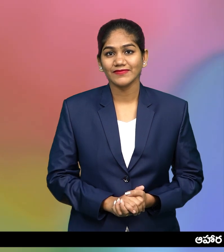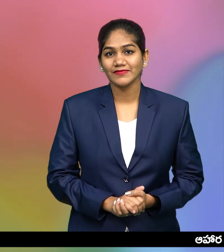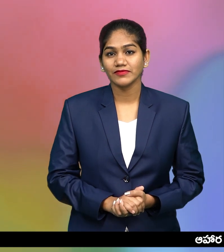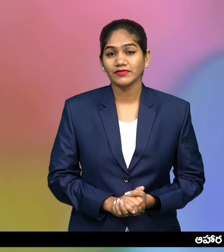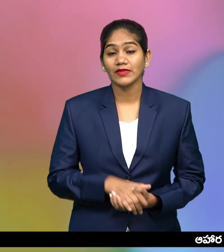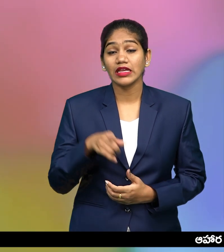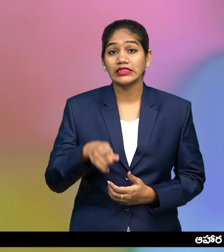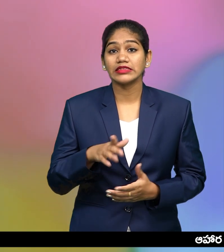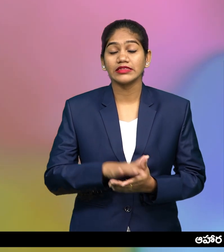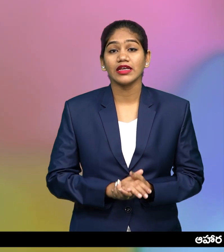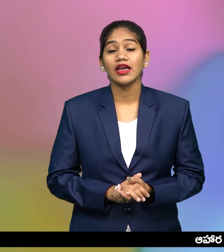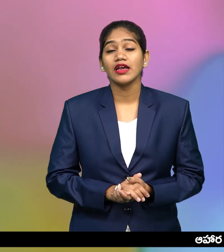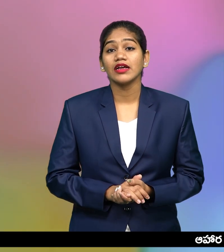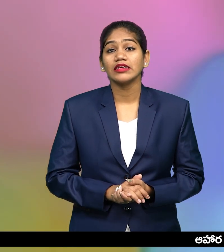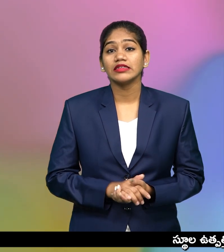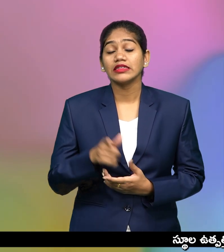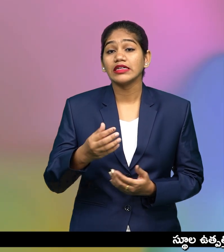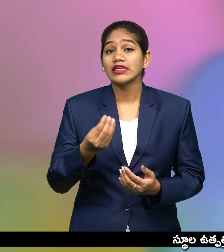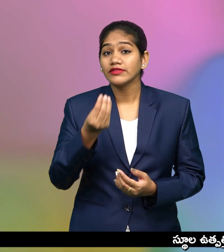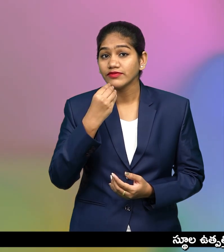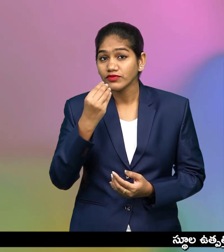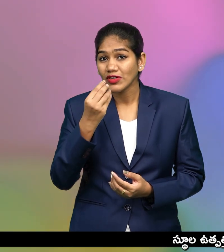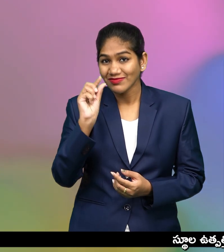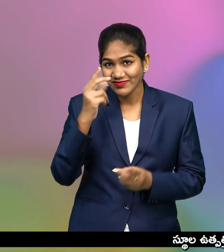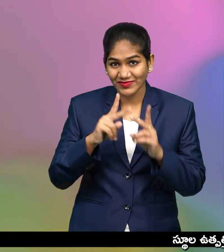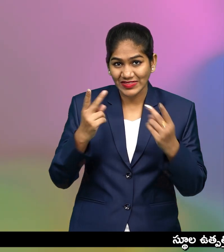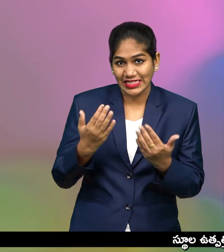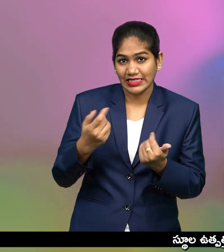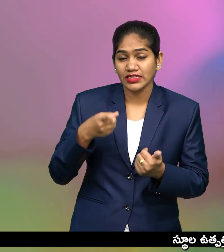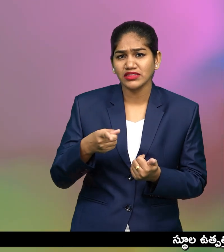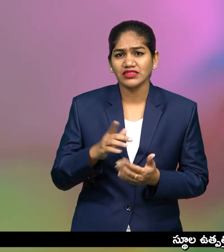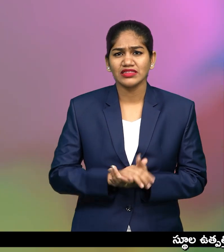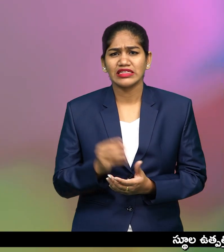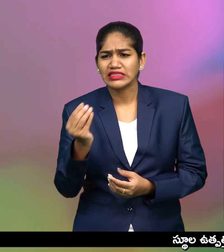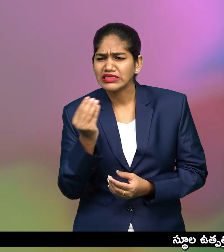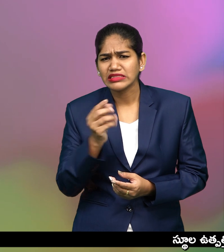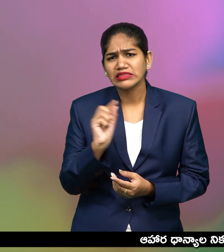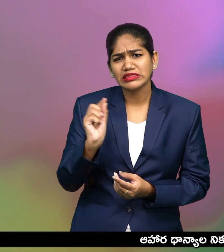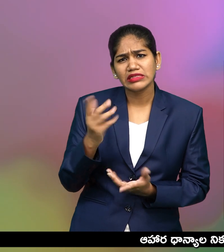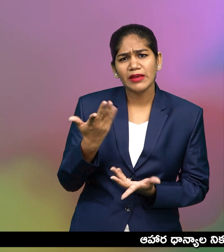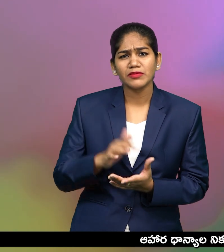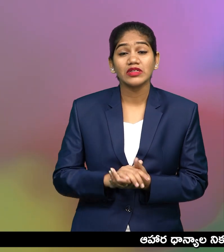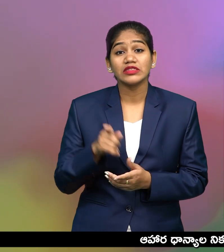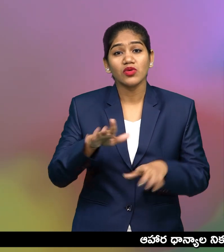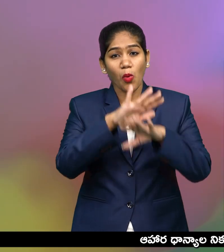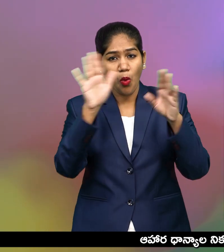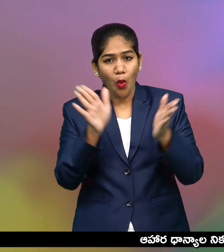ఆహార ధాన్యాల నికర లభ్యత స్థూల ఉత్పత్తిగా అంచనా వేయబడింది. ఆహార ధాన్యాల నికర